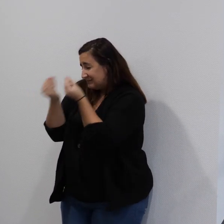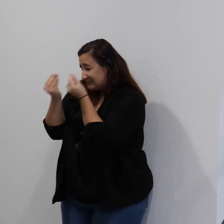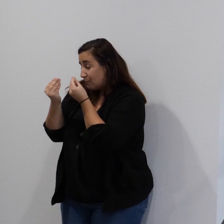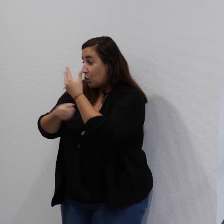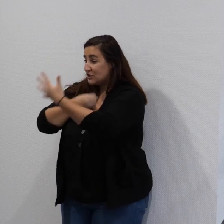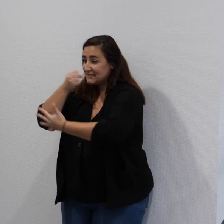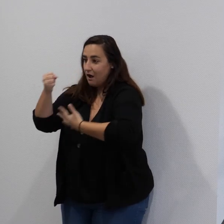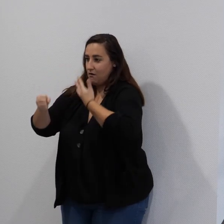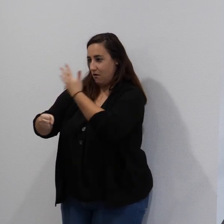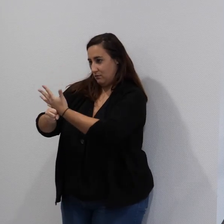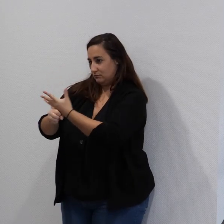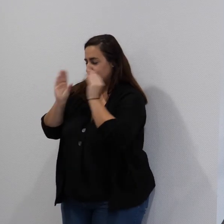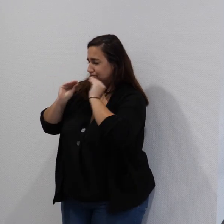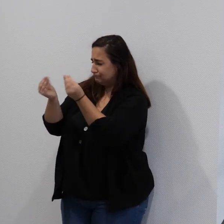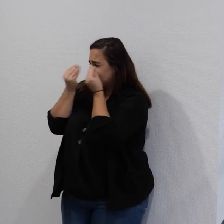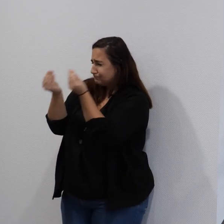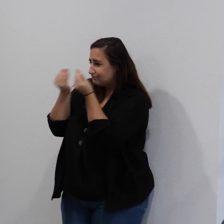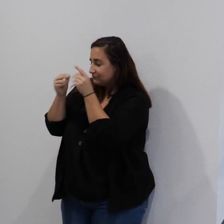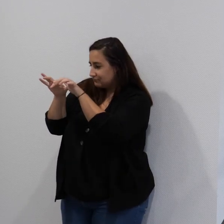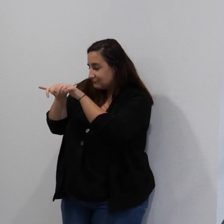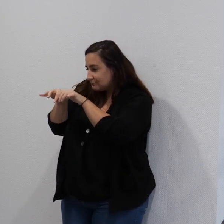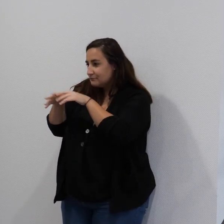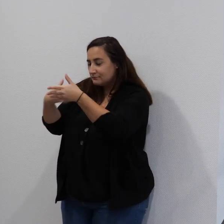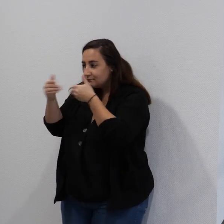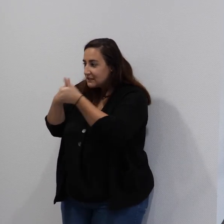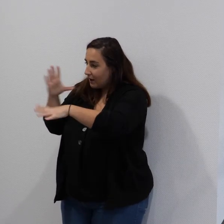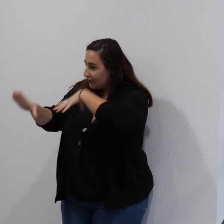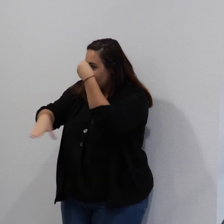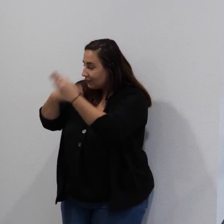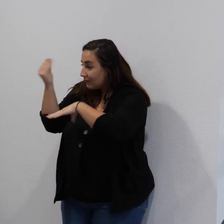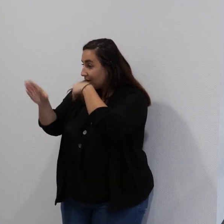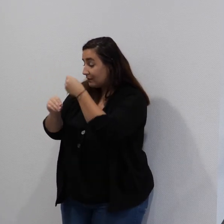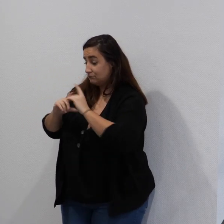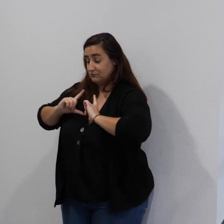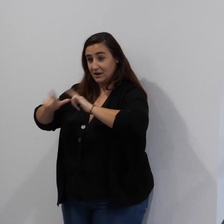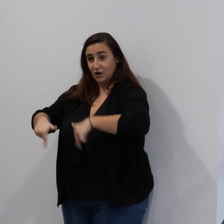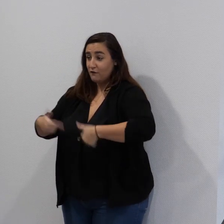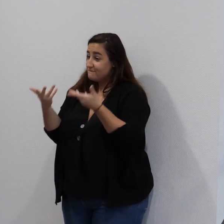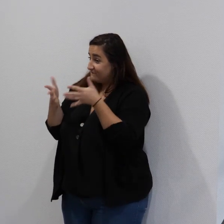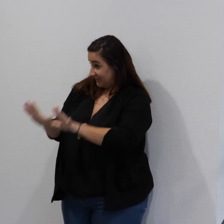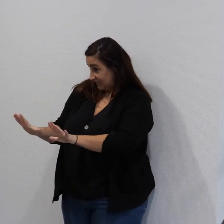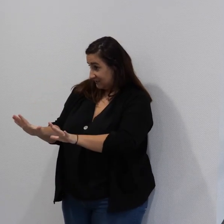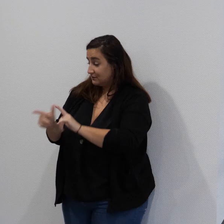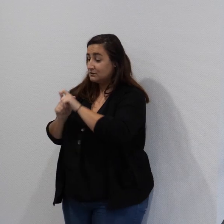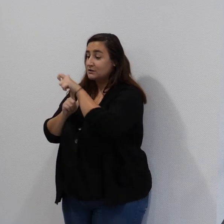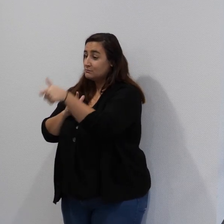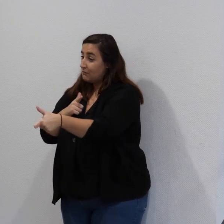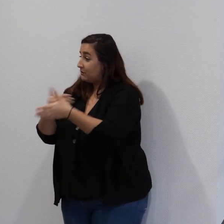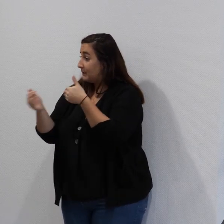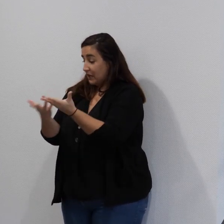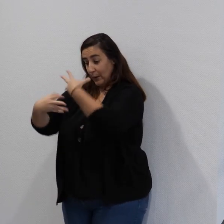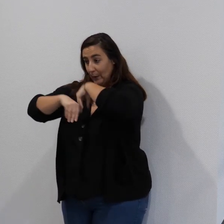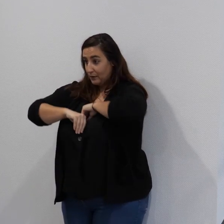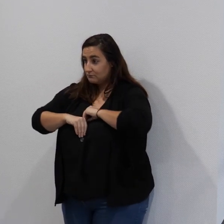une école de dessin pour pouvoir faire mon métier. Quand je suis sorti de l'école, j'ai enfin pu commencer à rencontrer